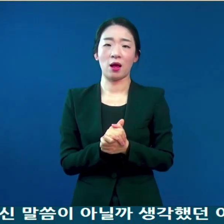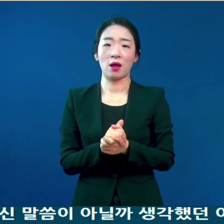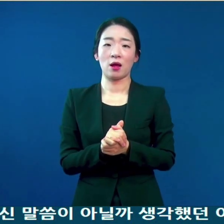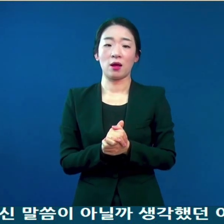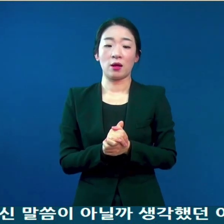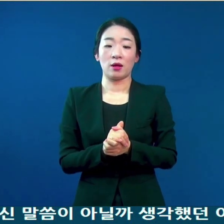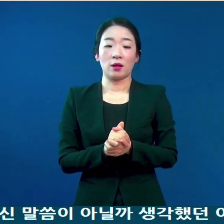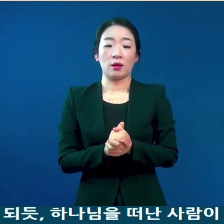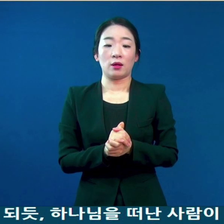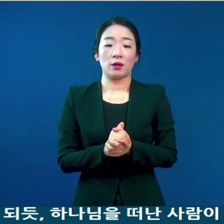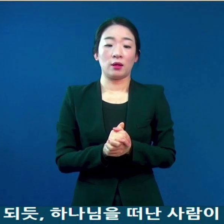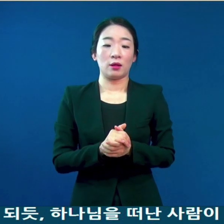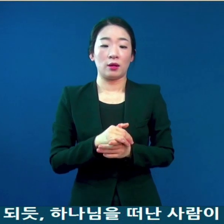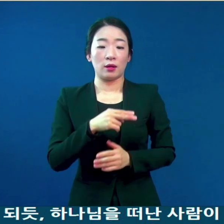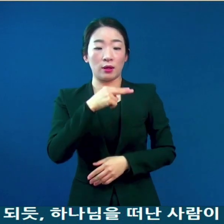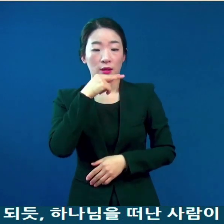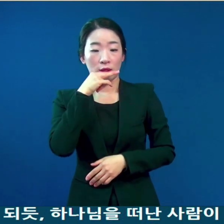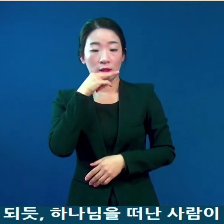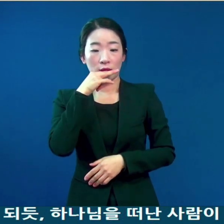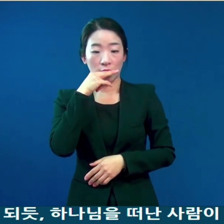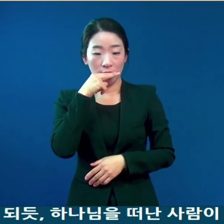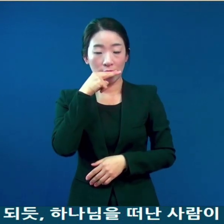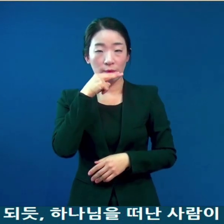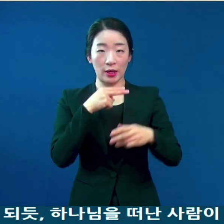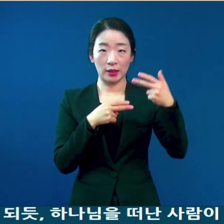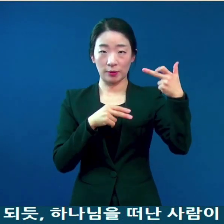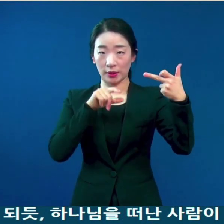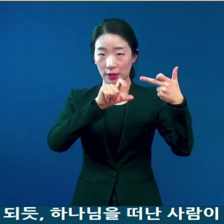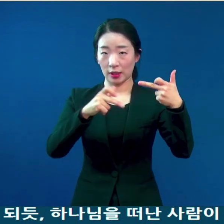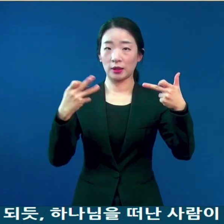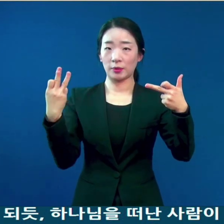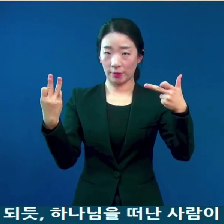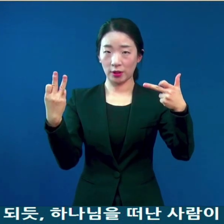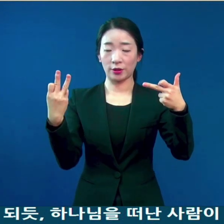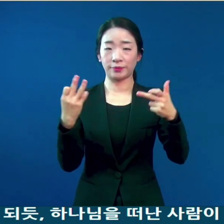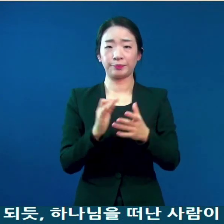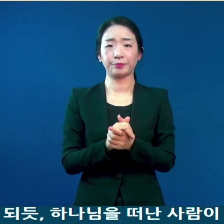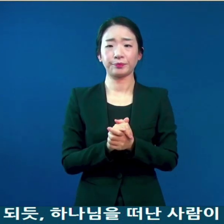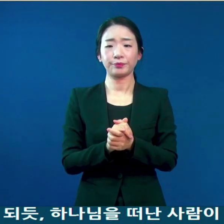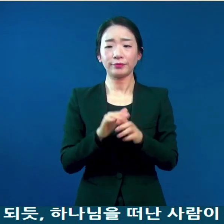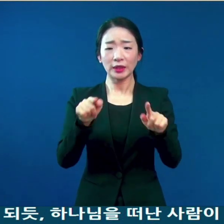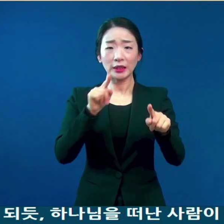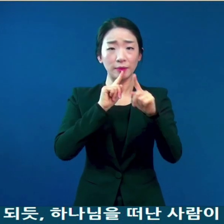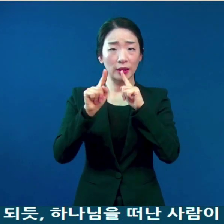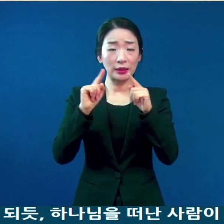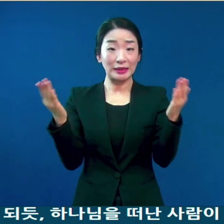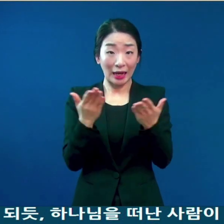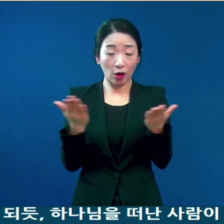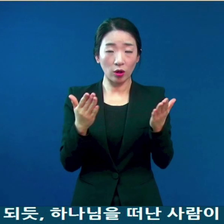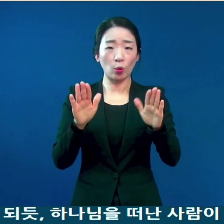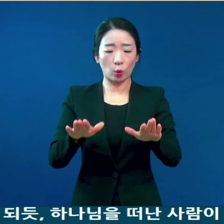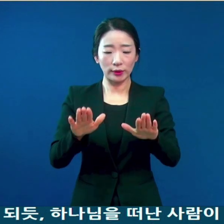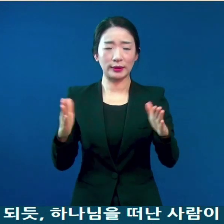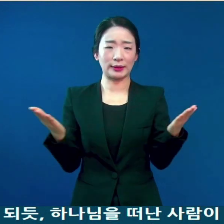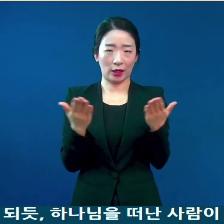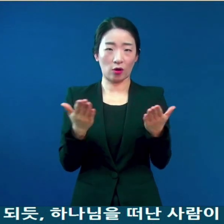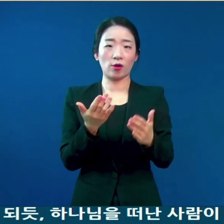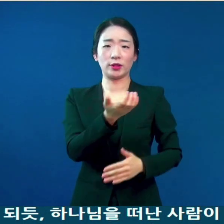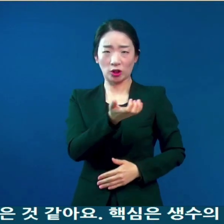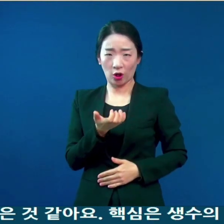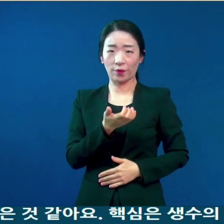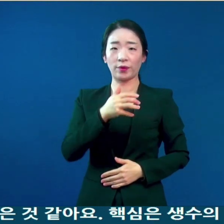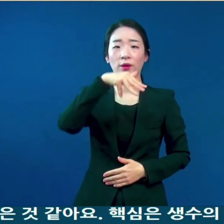예레미야서 17장 13절 말씀입니다. 아까도 말씀드린 것처럼 이 사건이 있기 전에 바로 전날 초막절 마지막